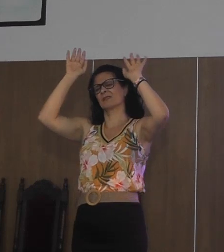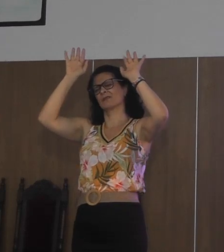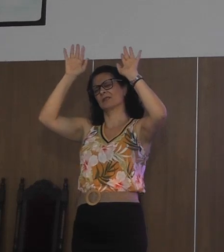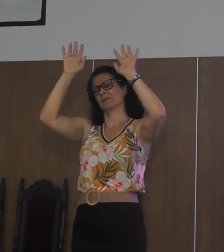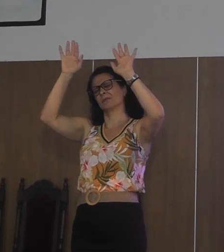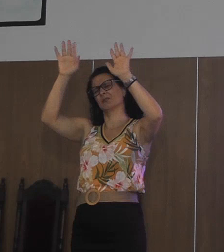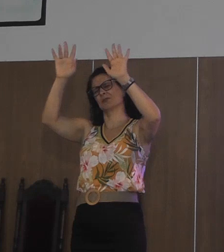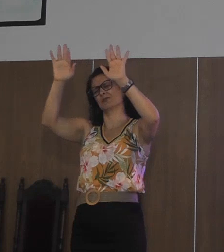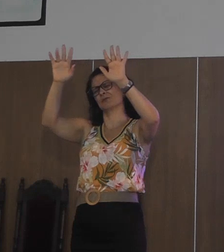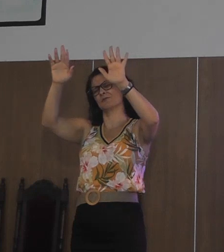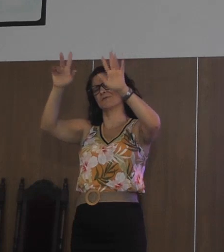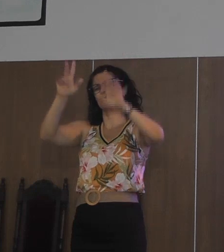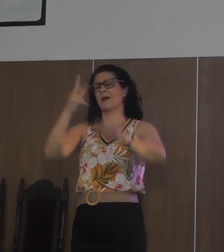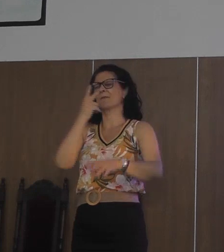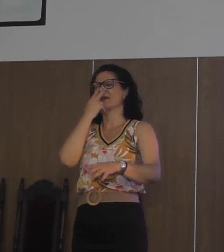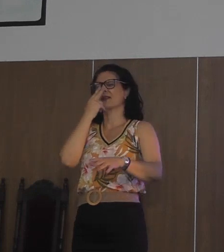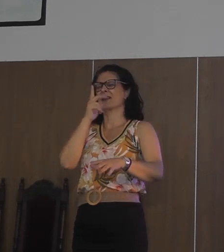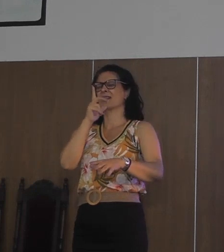glória, Espírito Santo.